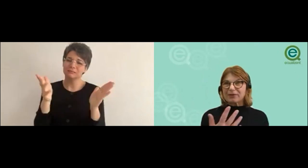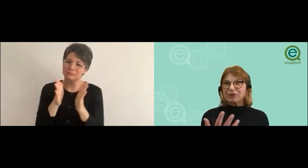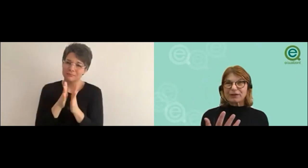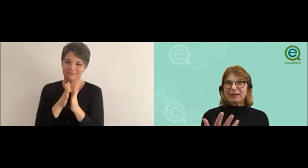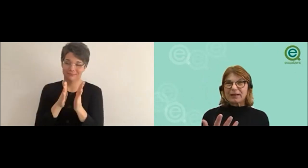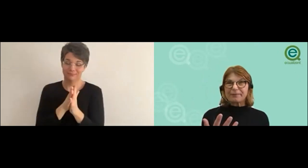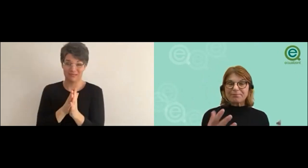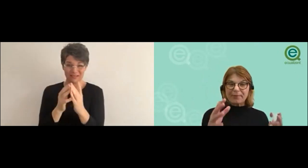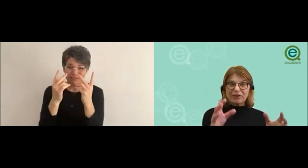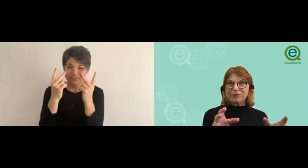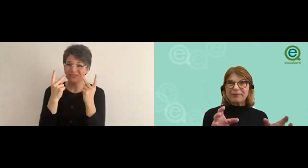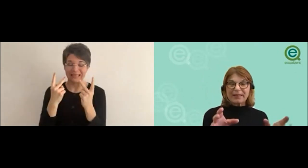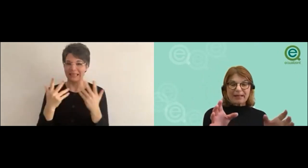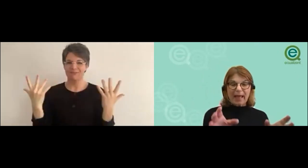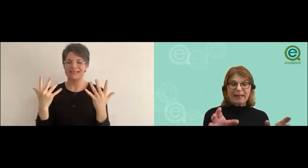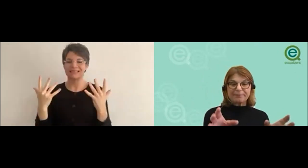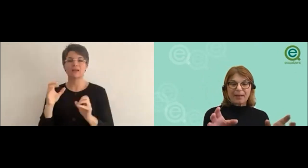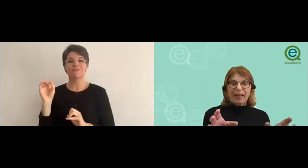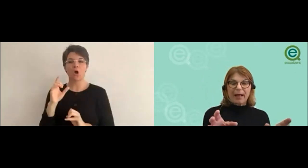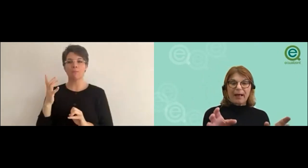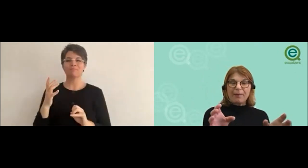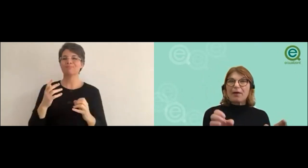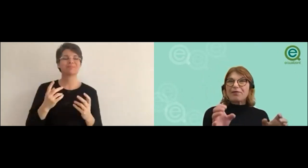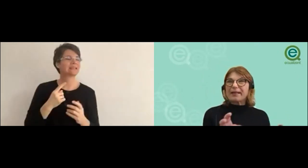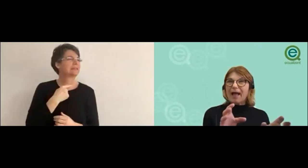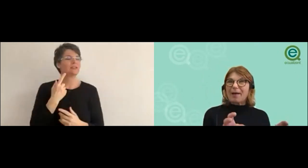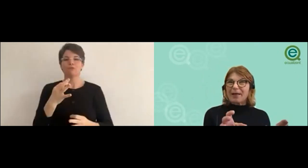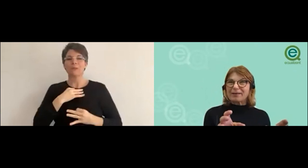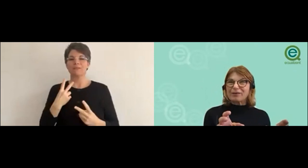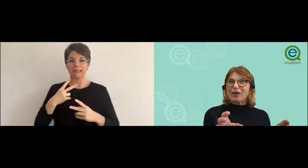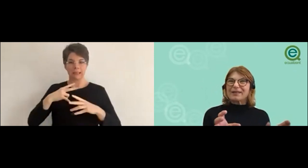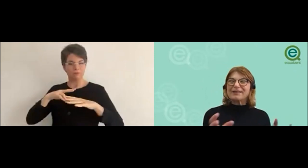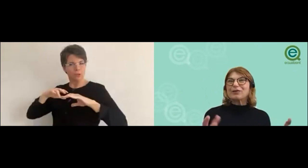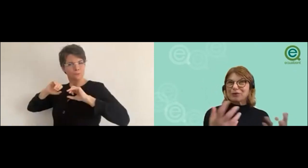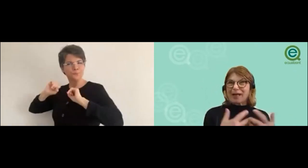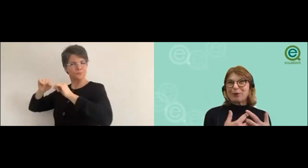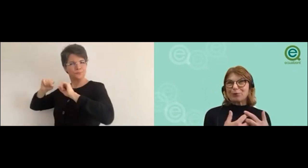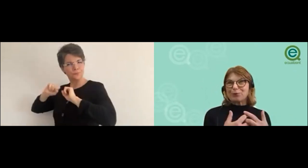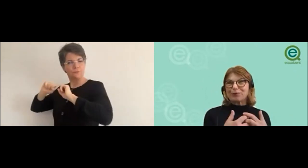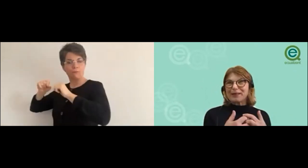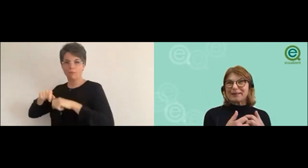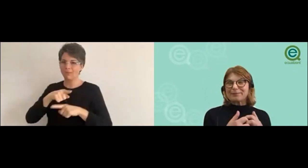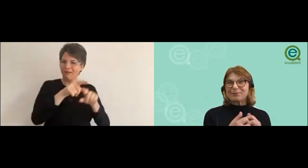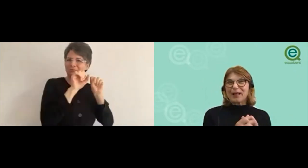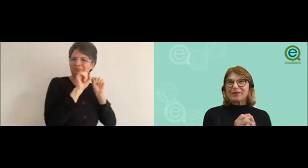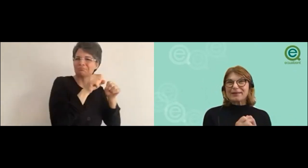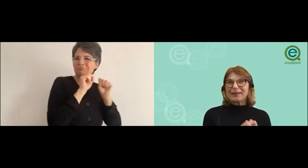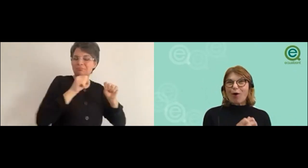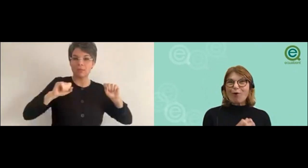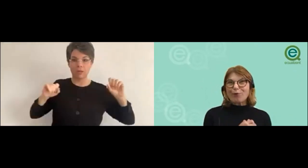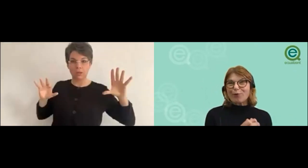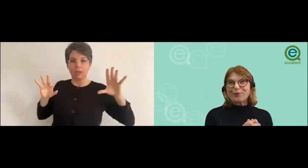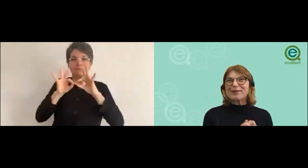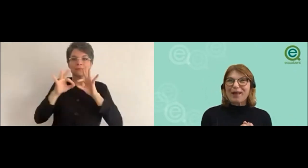wichtig, sozusagen, dass Menschen, die an einem Feld arbeiten, dass sie sich zusammentun und vernetzen. Also das ist